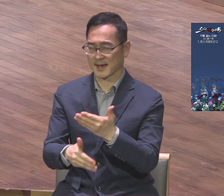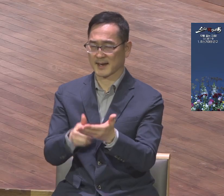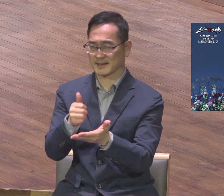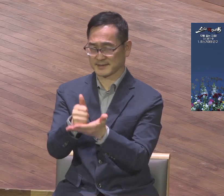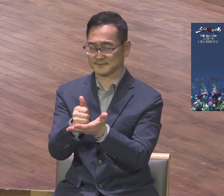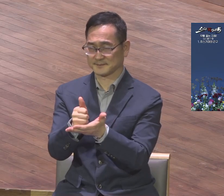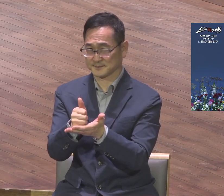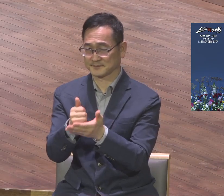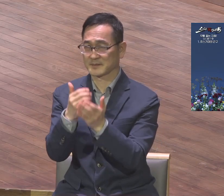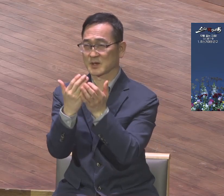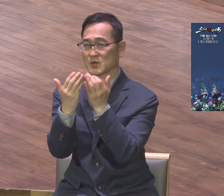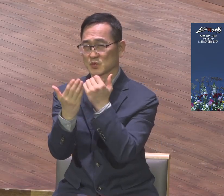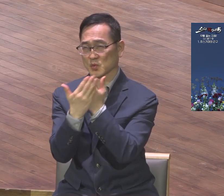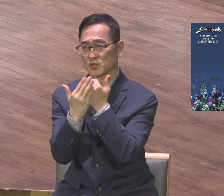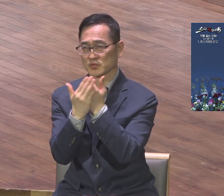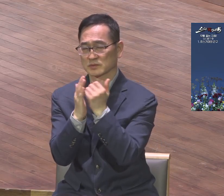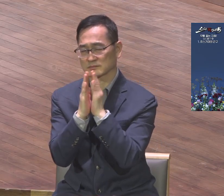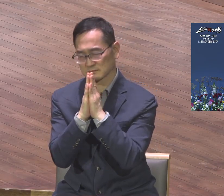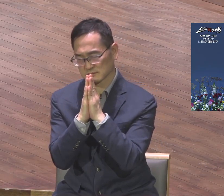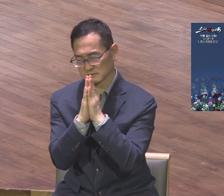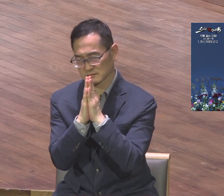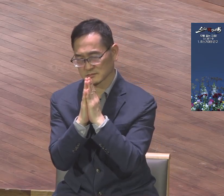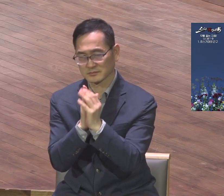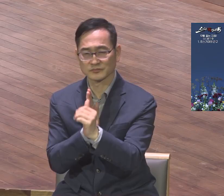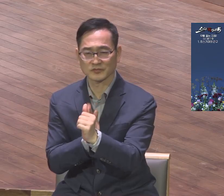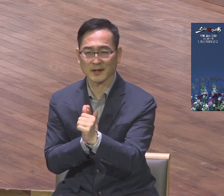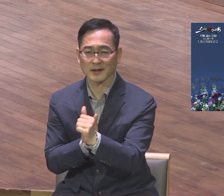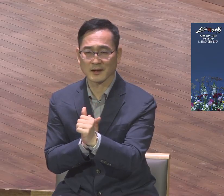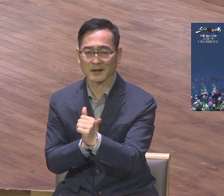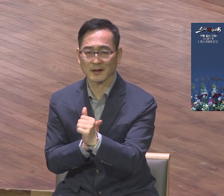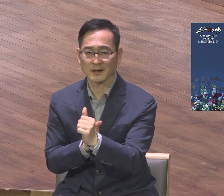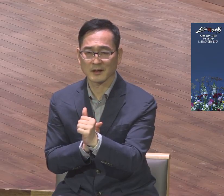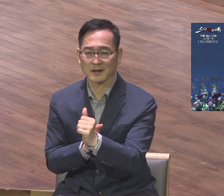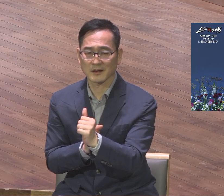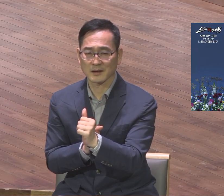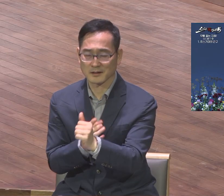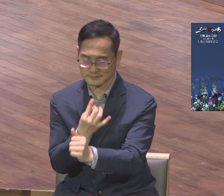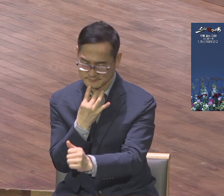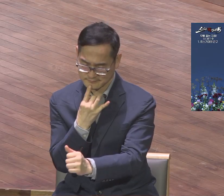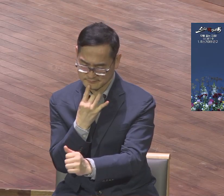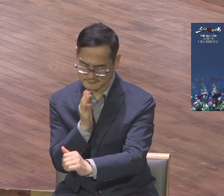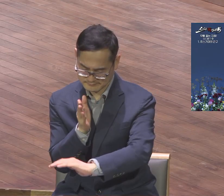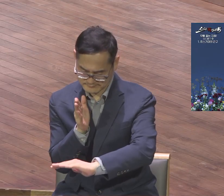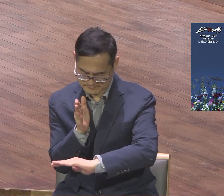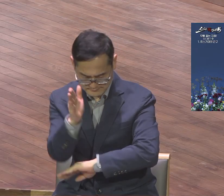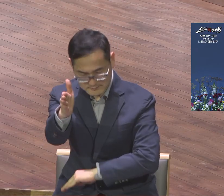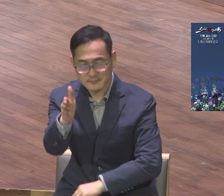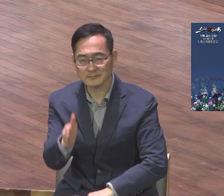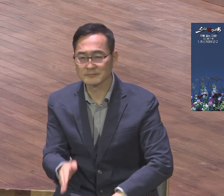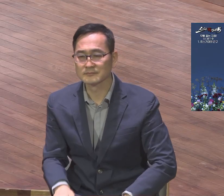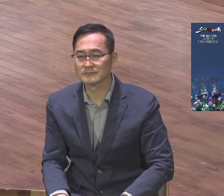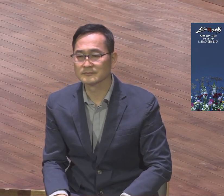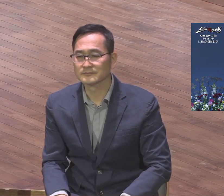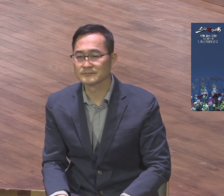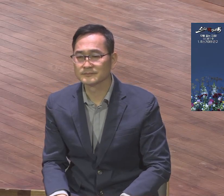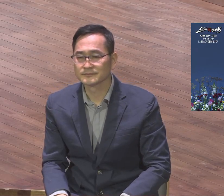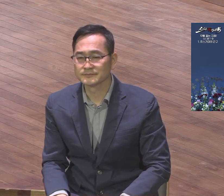하나님의 도우심을 바라는 언약적 믿음, 이거 가져야 돼요.